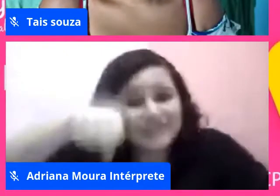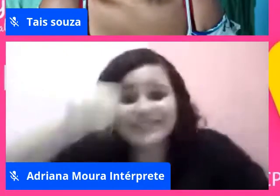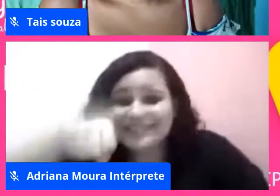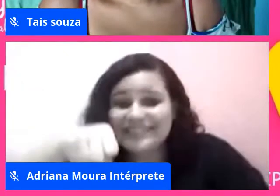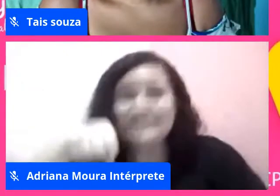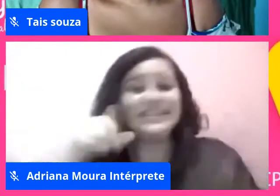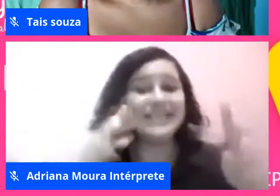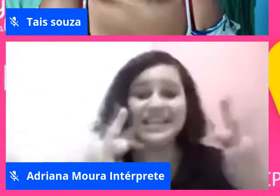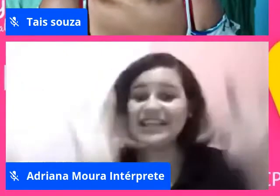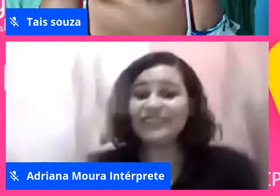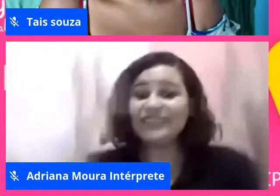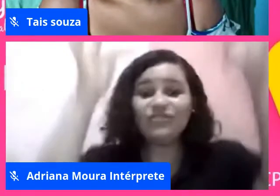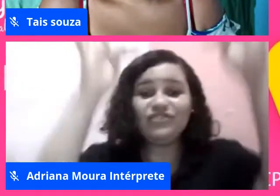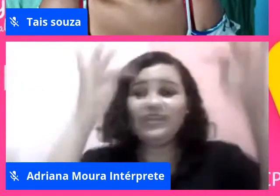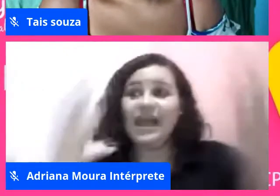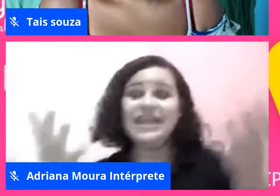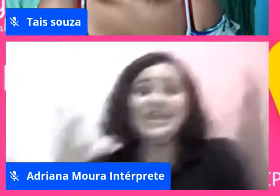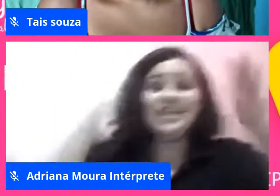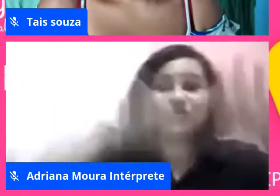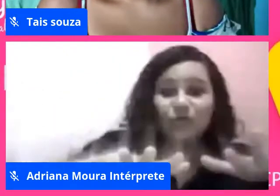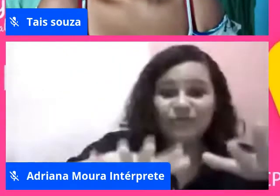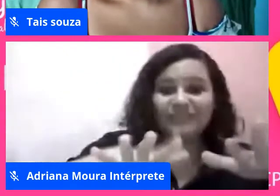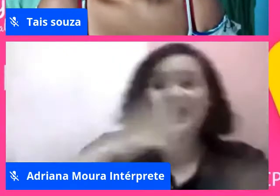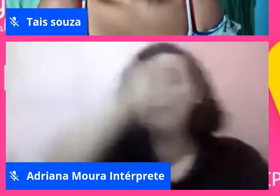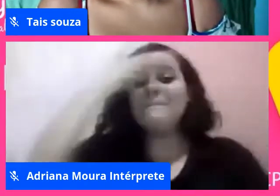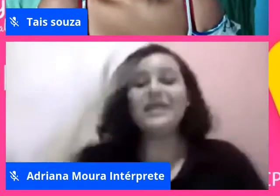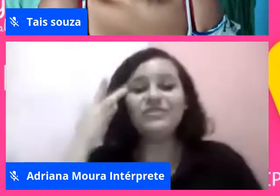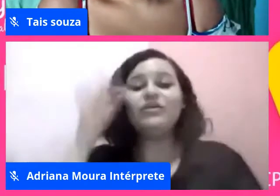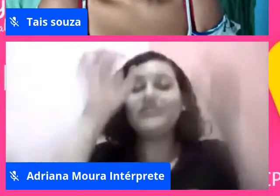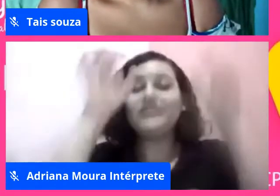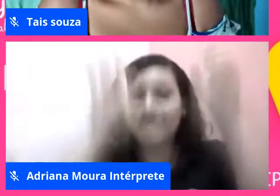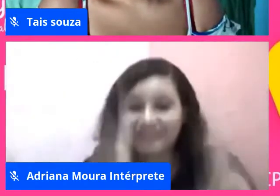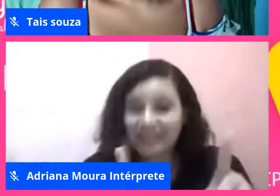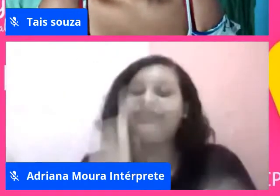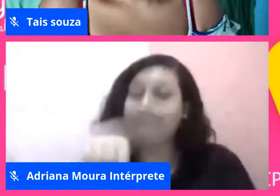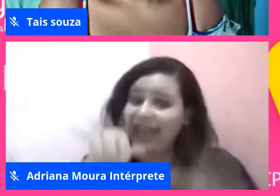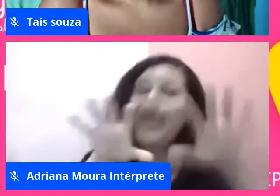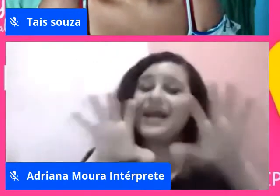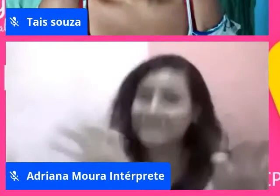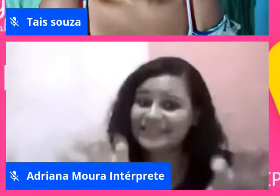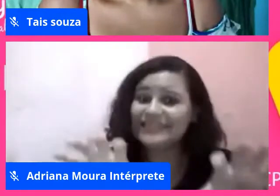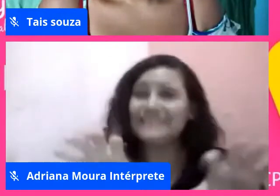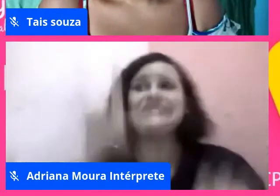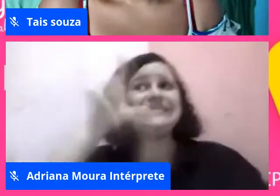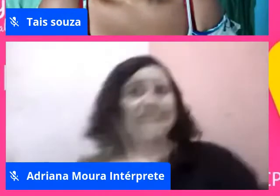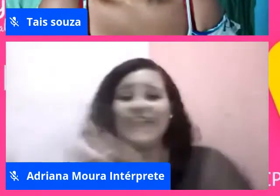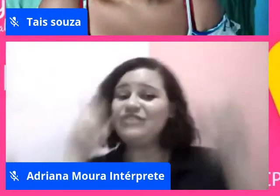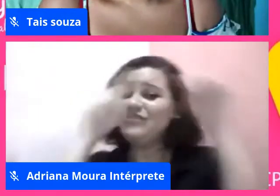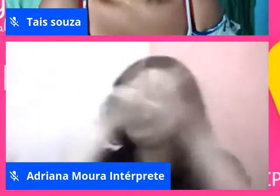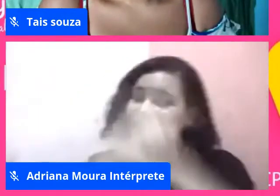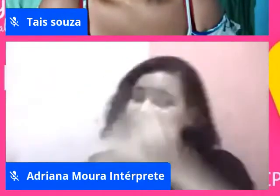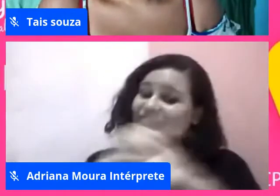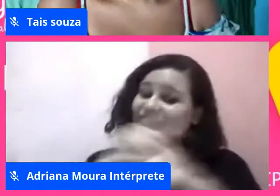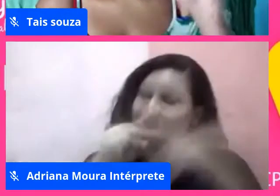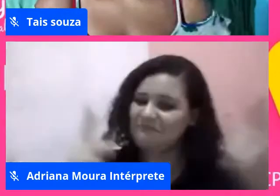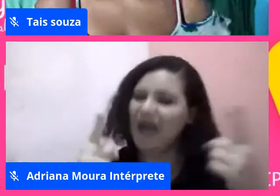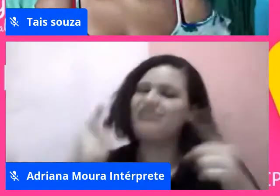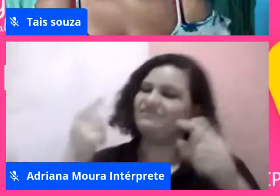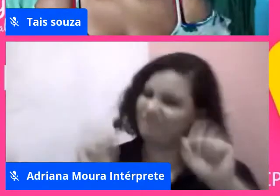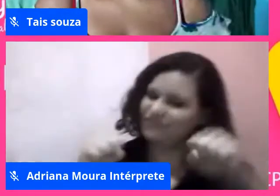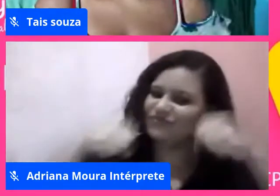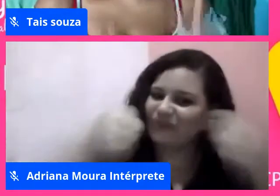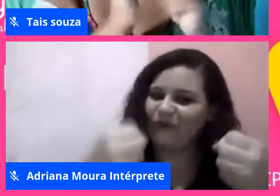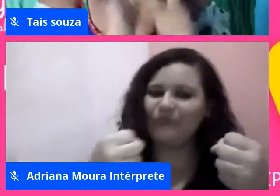das pessoas com deficiência na prática. Então, assim, professora Andréia, né? Super obrigado, né? Mais uma vez, acho que o desafio